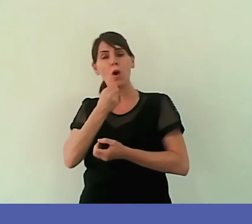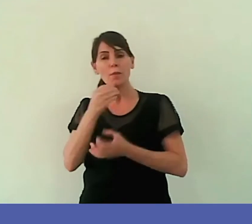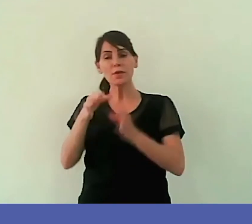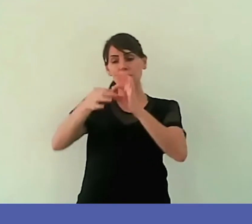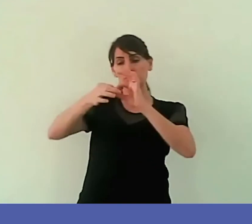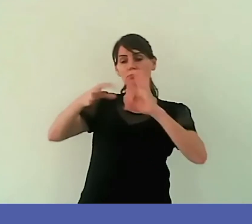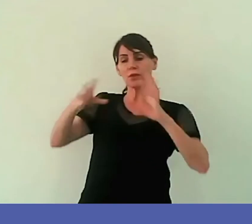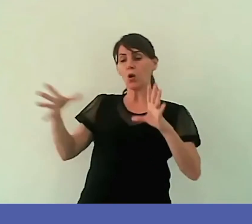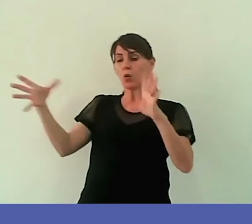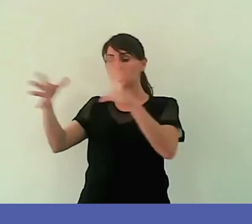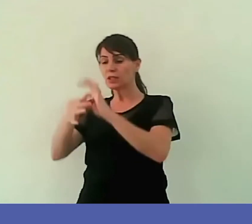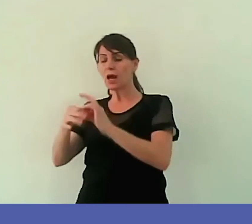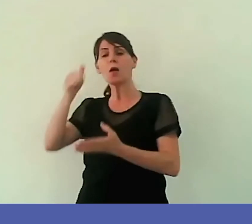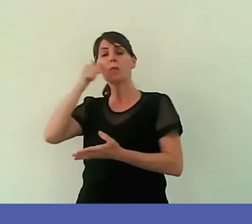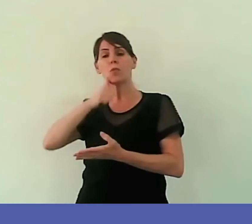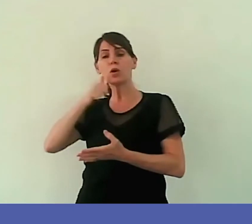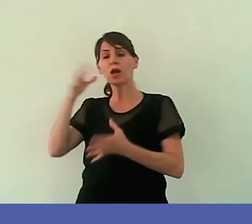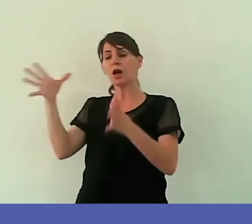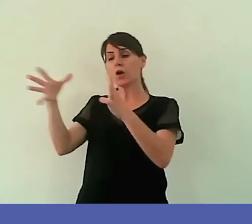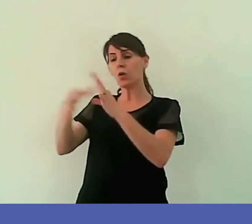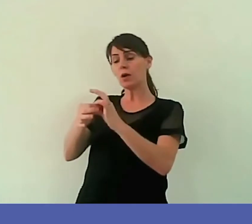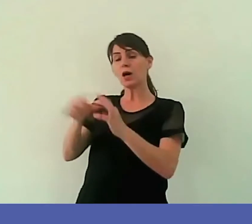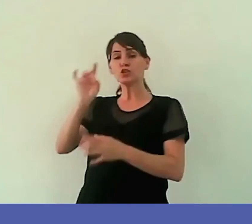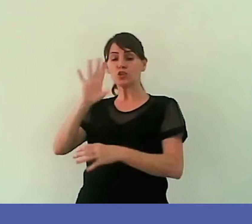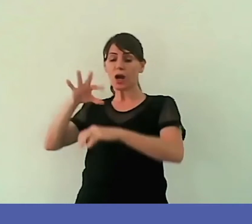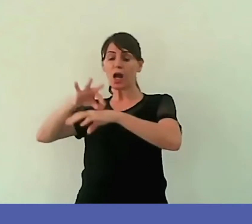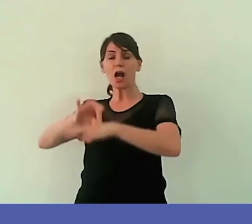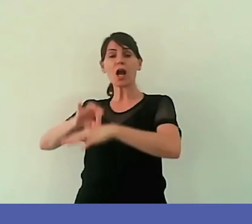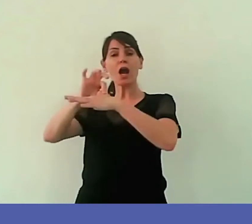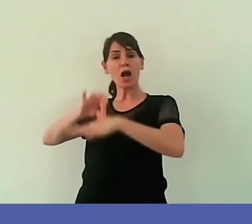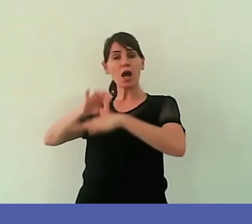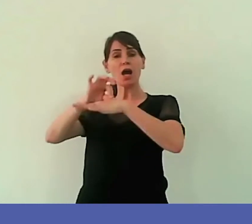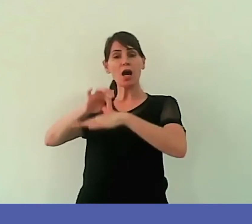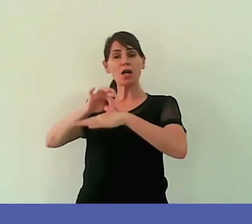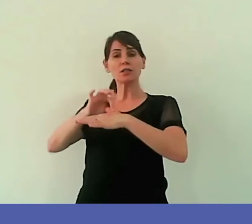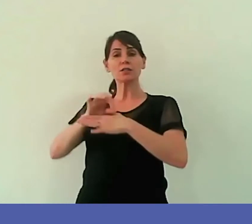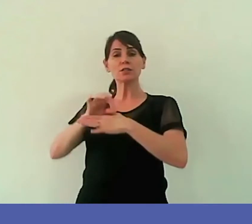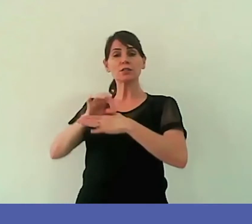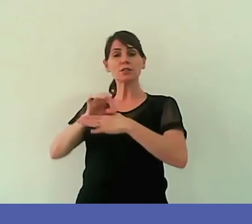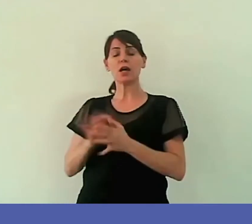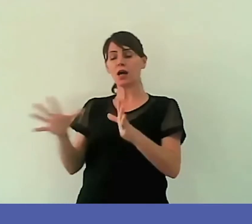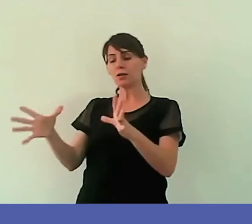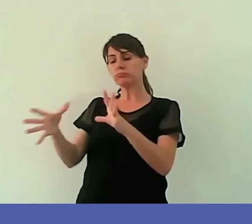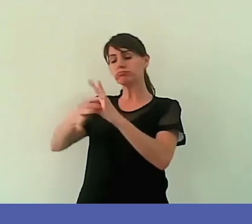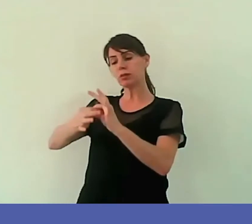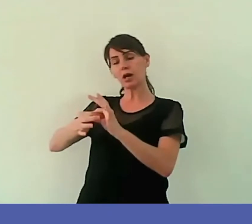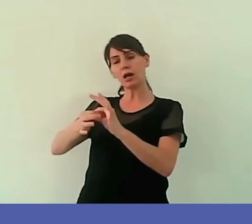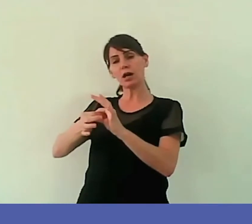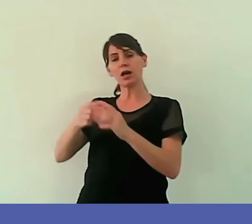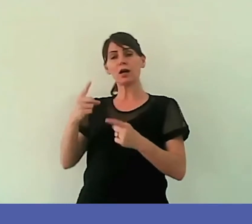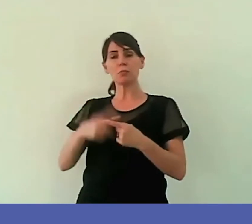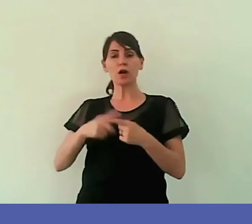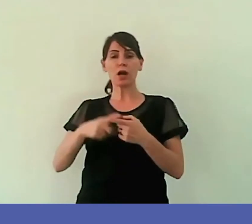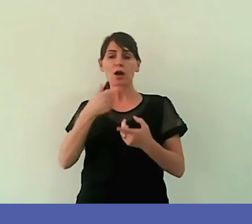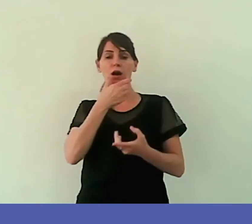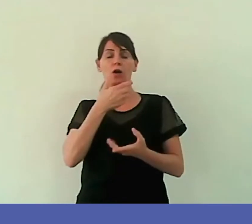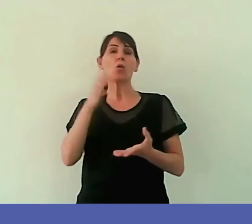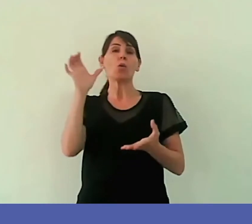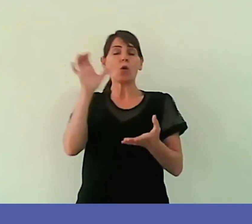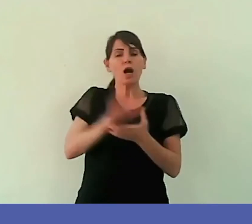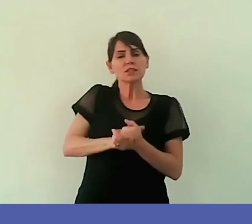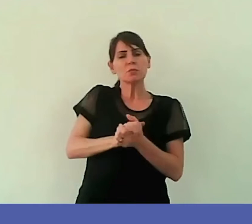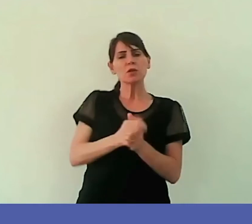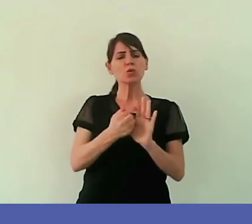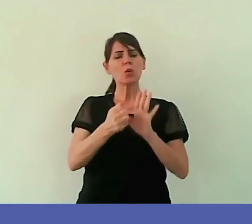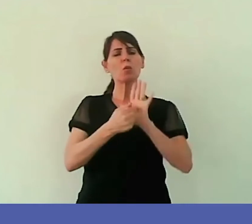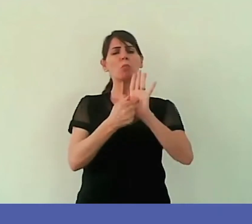e tornarão os dois uma só carne. O casamento, irmãos, na verdade mostra para